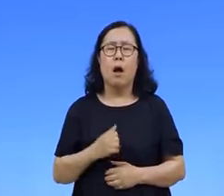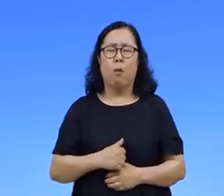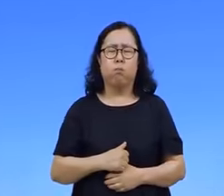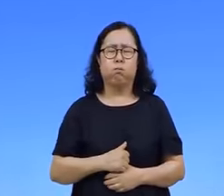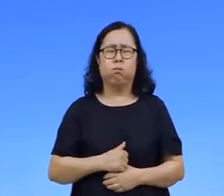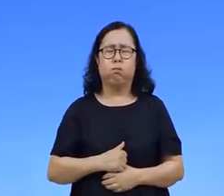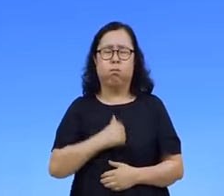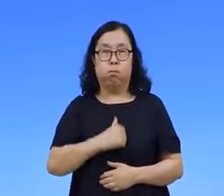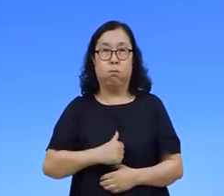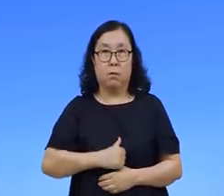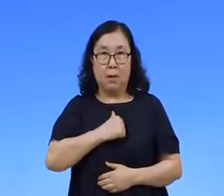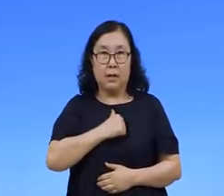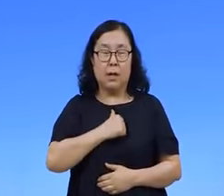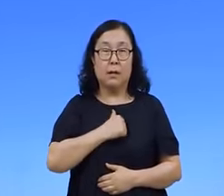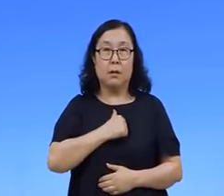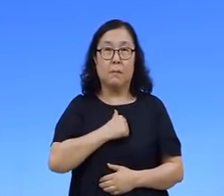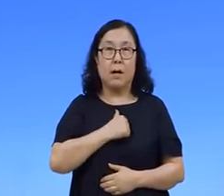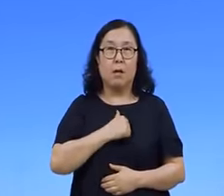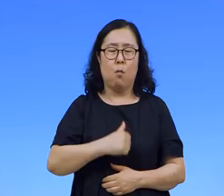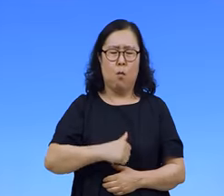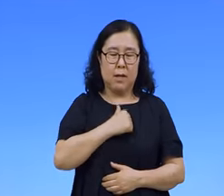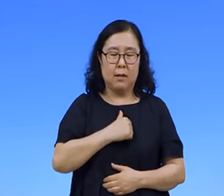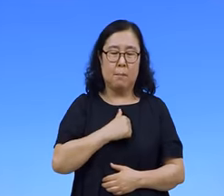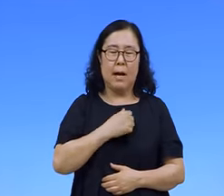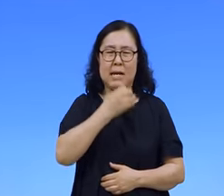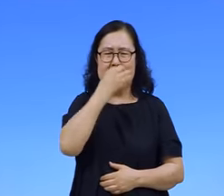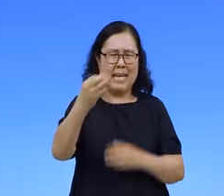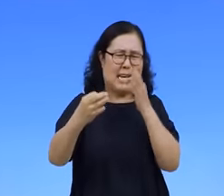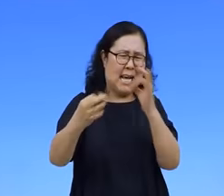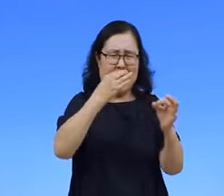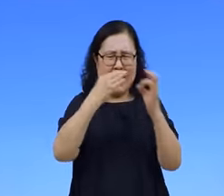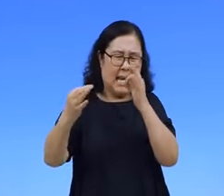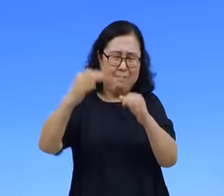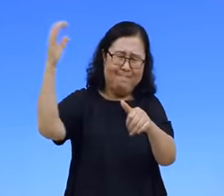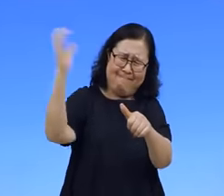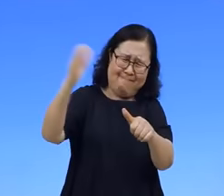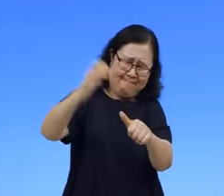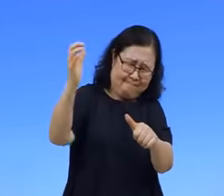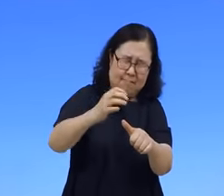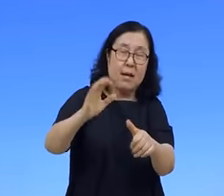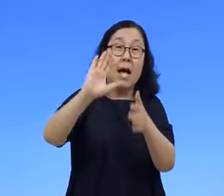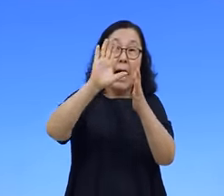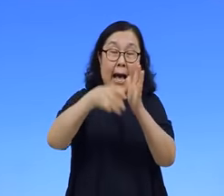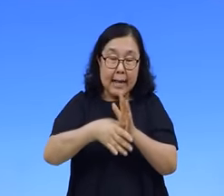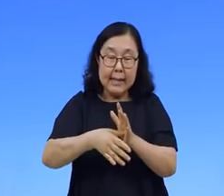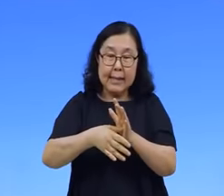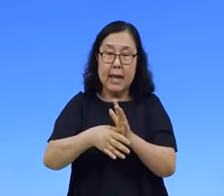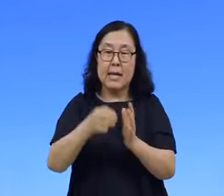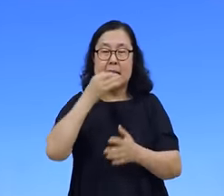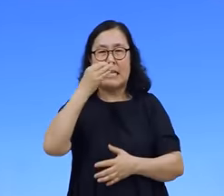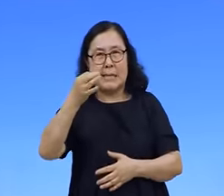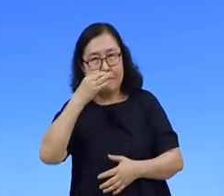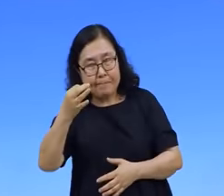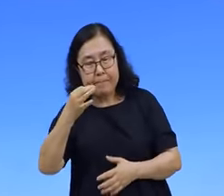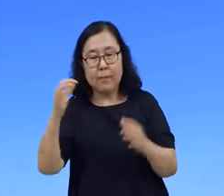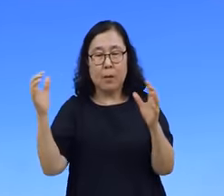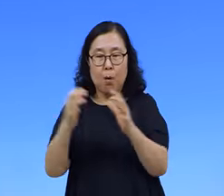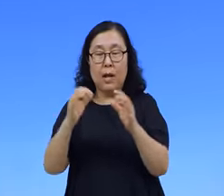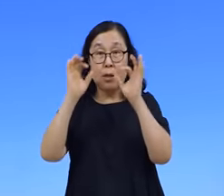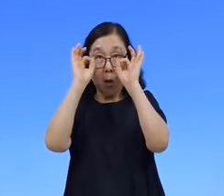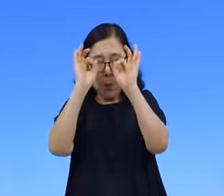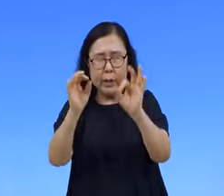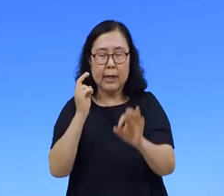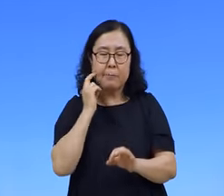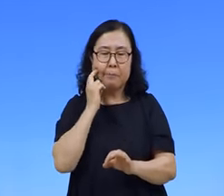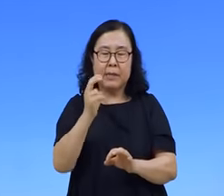이제 막 분노, 막 화가 나가지고 격앙이 돼가지고 막 이렇게 퍼부을 때 그때 그 침전물을 가지고